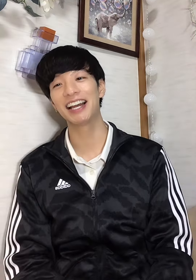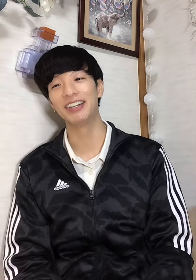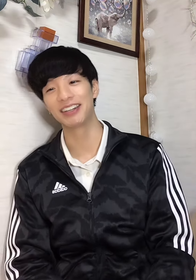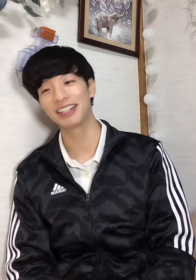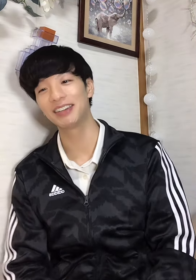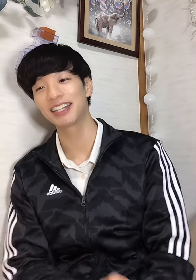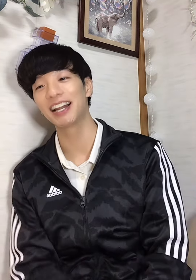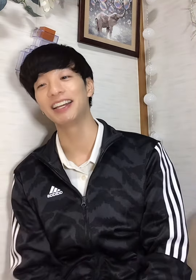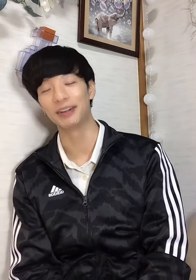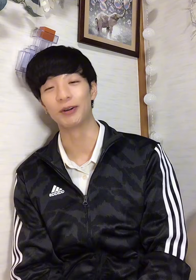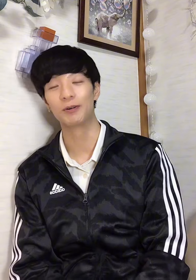適当じゃないよ。適当じゃないけど、